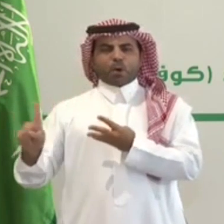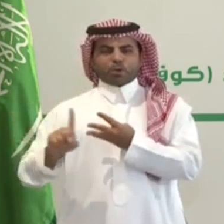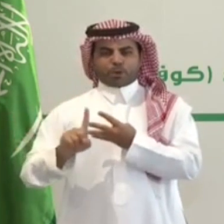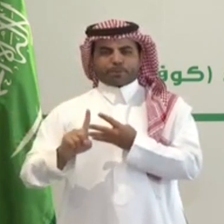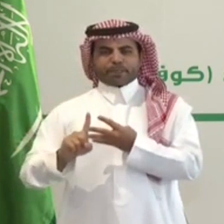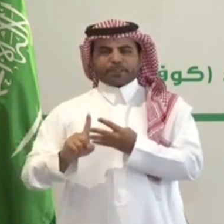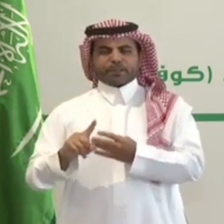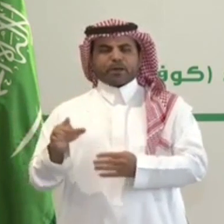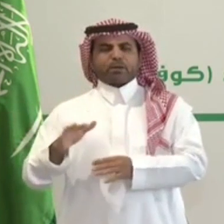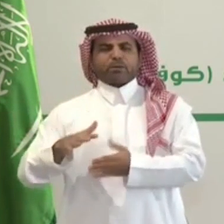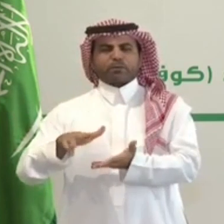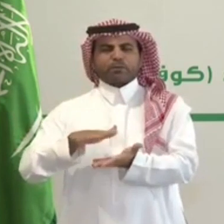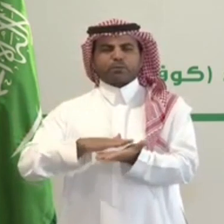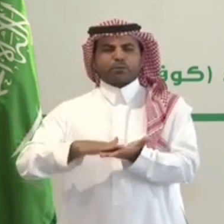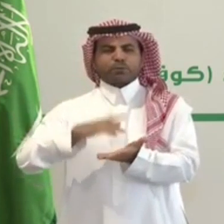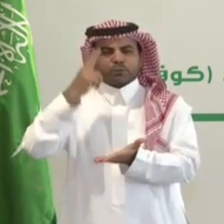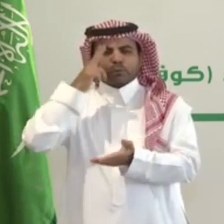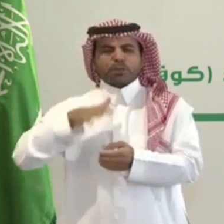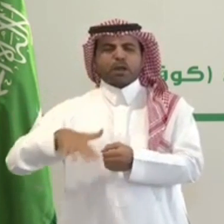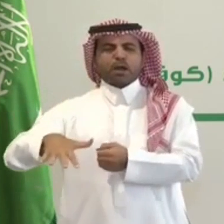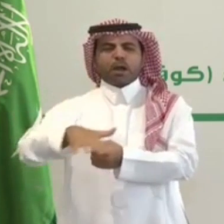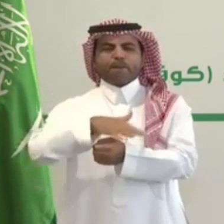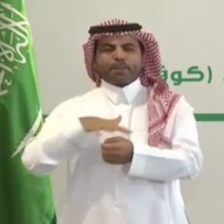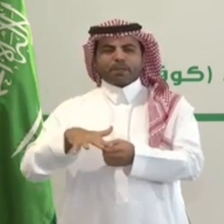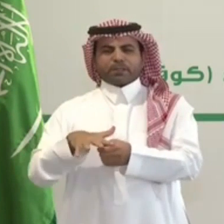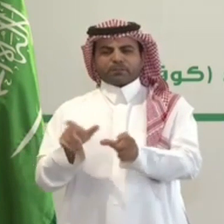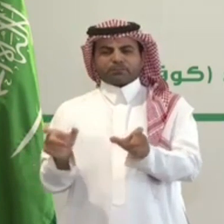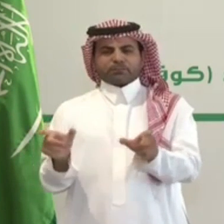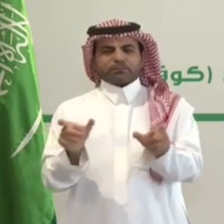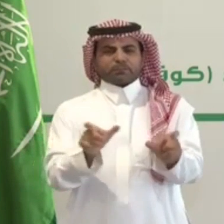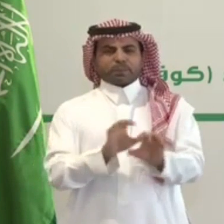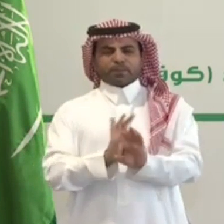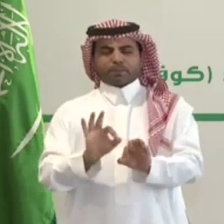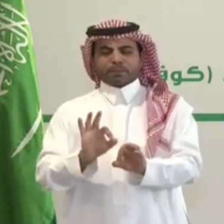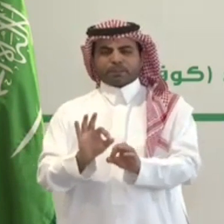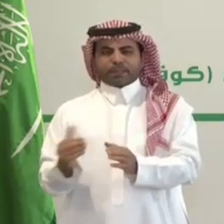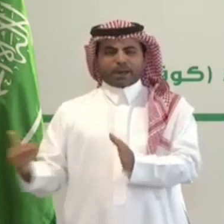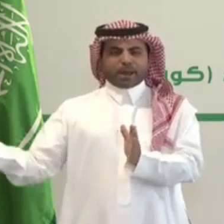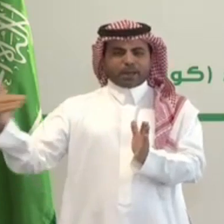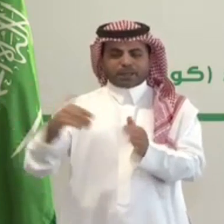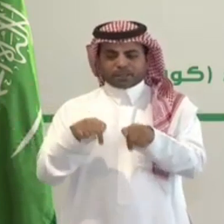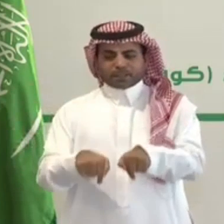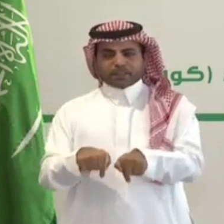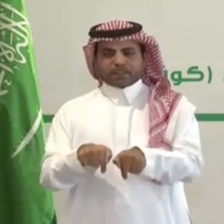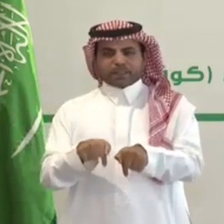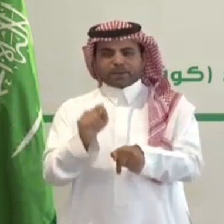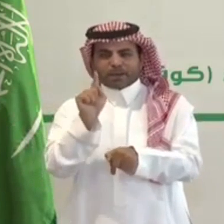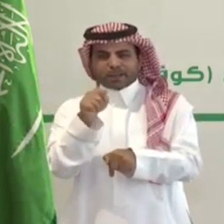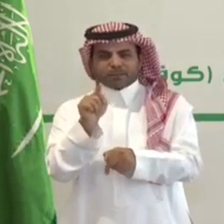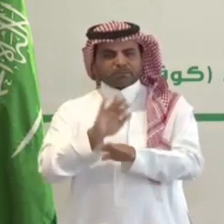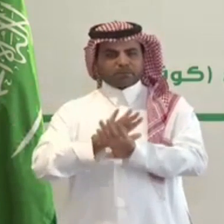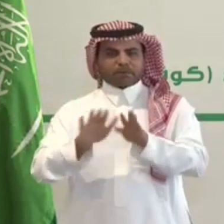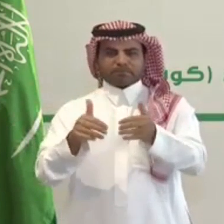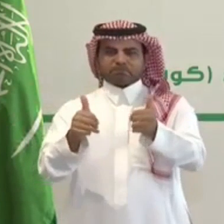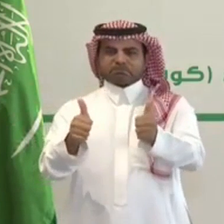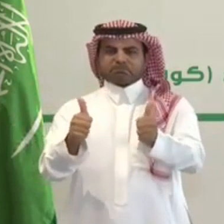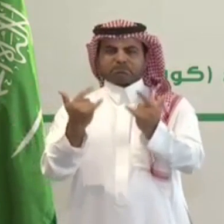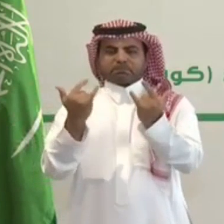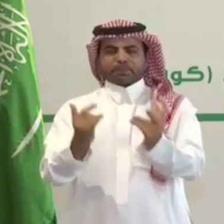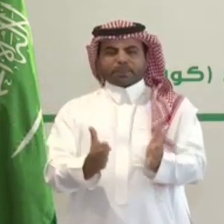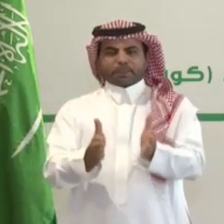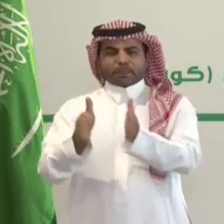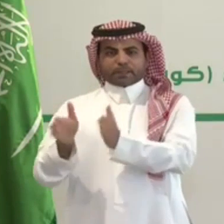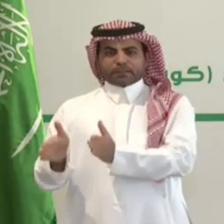27/7/1441 في كافة أنحاء المملكة، وبفضل الله تعالى لا توجد أي ملاحظات تم رصدها. لمسنا